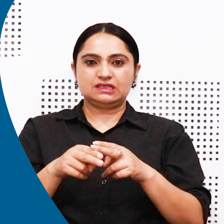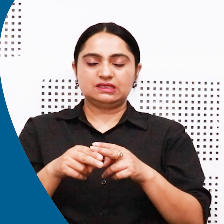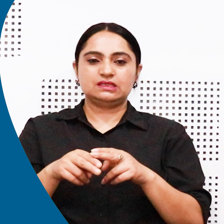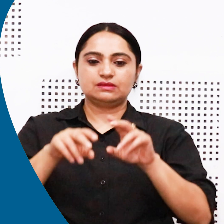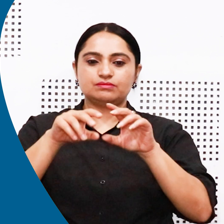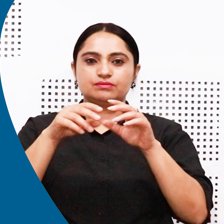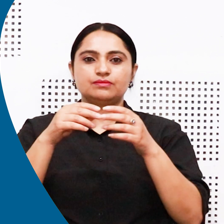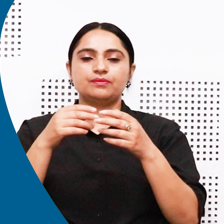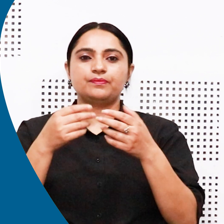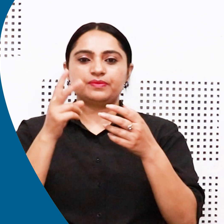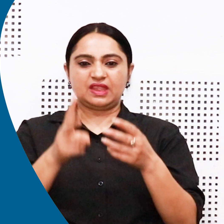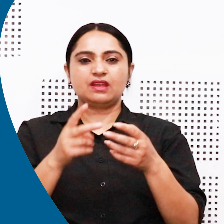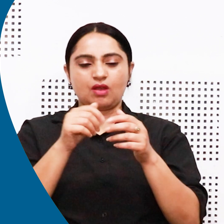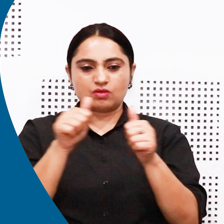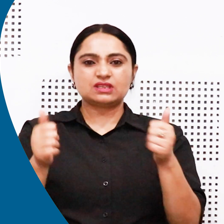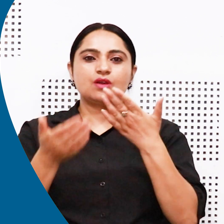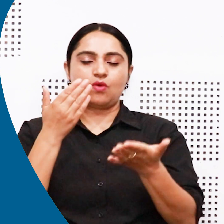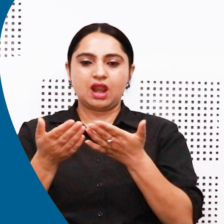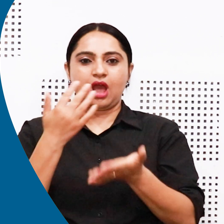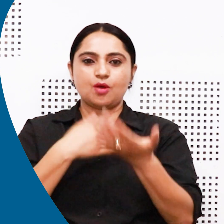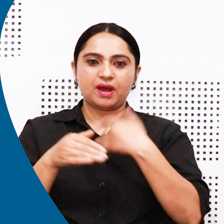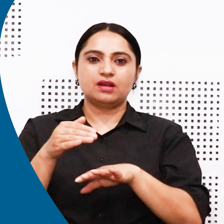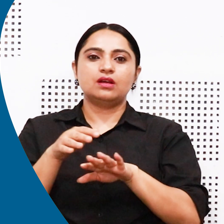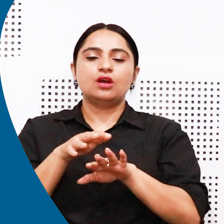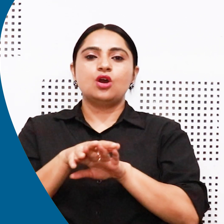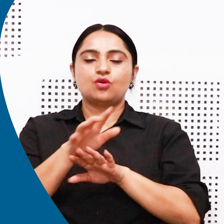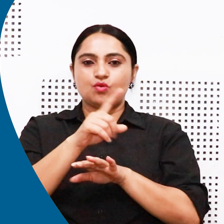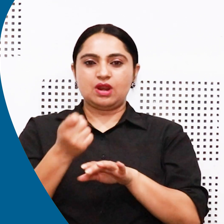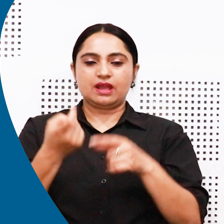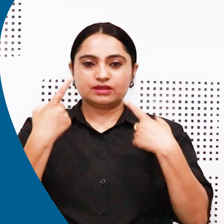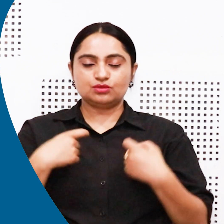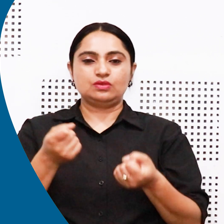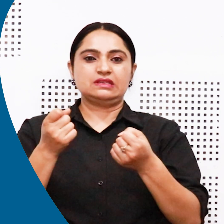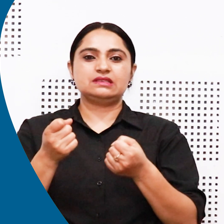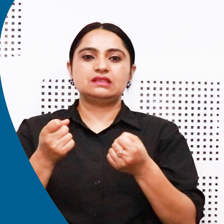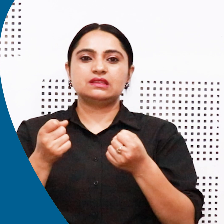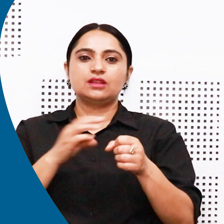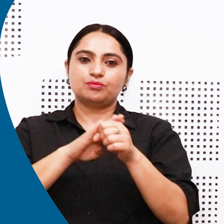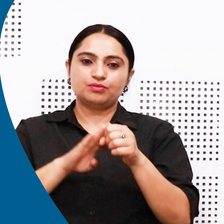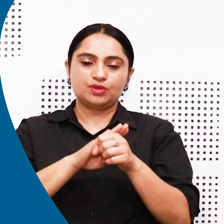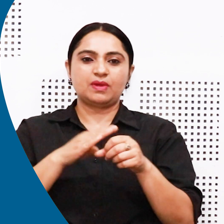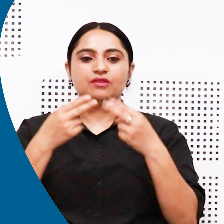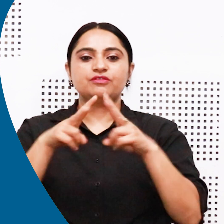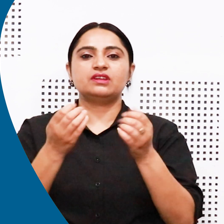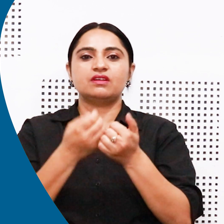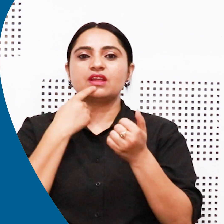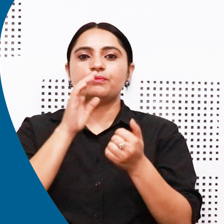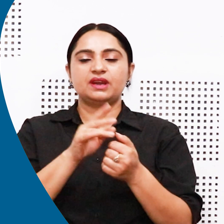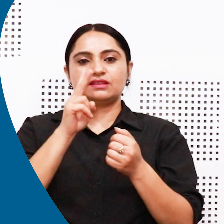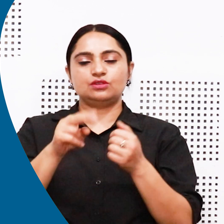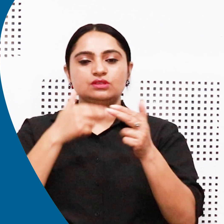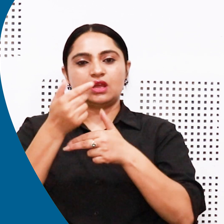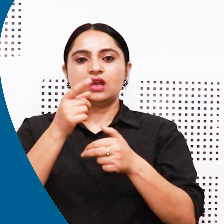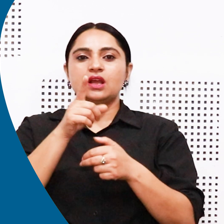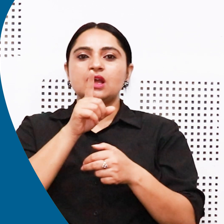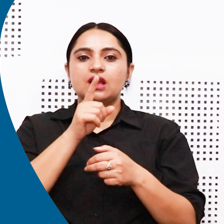हाराहारीमा चाहिँ हाम्रो बजेट विनियोजन होला। अपाङ्गहरूको लागि स्वास्थ्य बिमा निशुल्क गर्ने भनेर मेयर साहबले चाहिँ प्रतिबद्धता जनाइसक्नु भएको छ र त्यो चाहिँ चालु आर्थिक वर्षमा